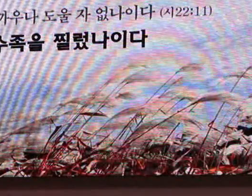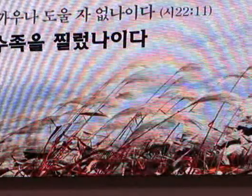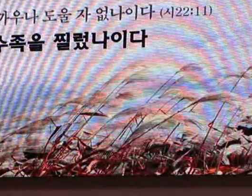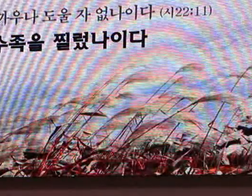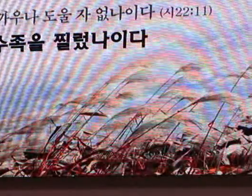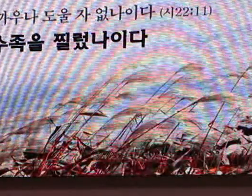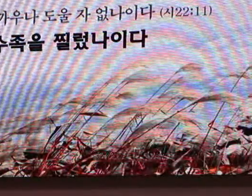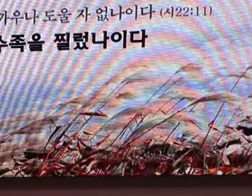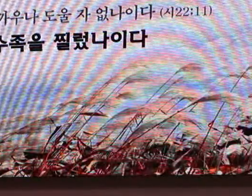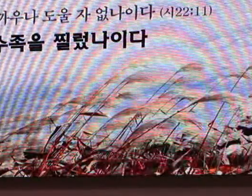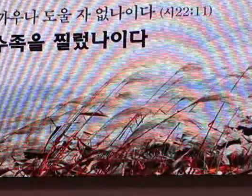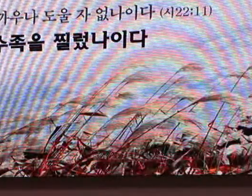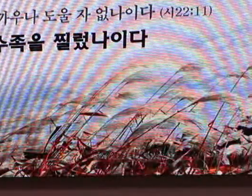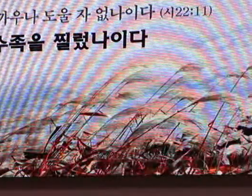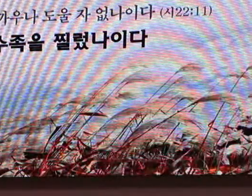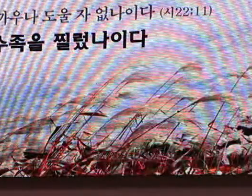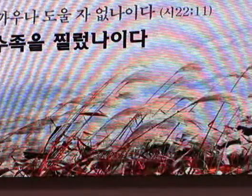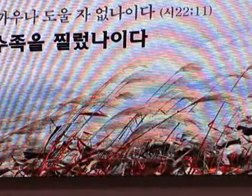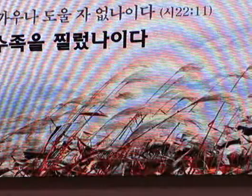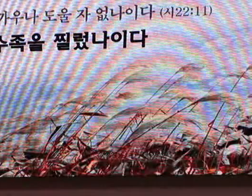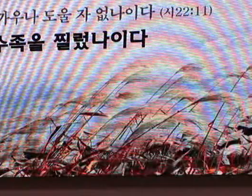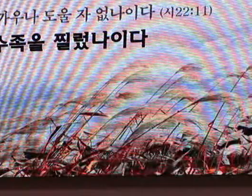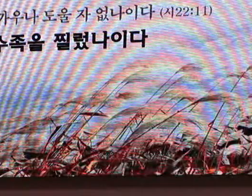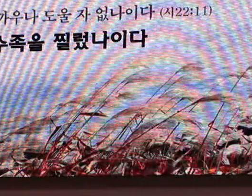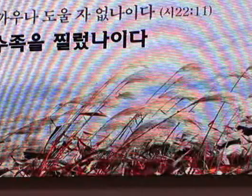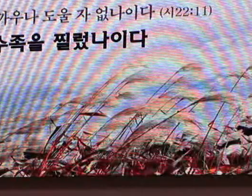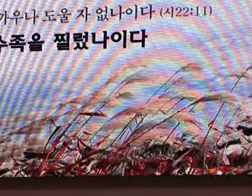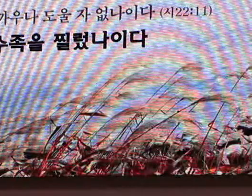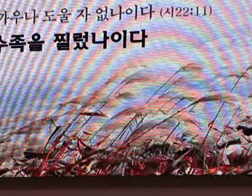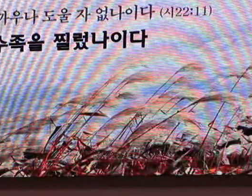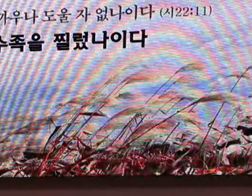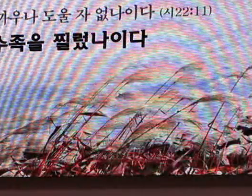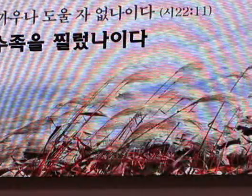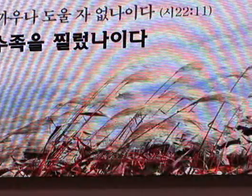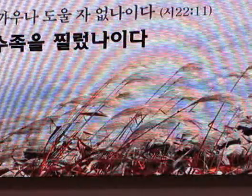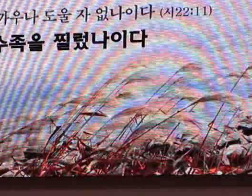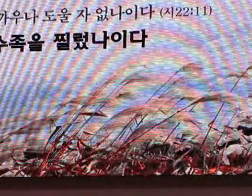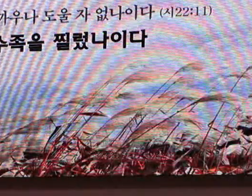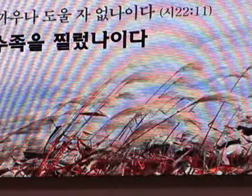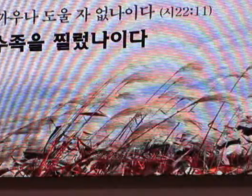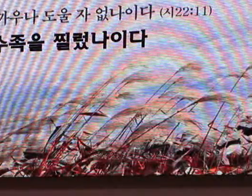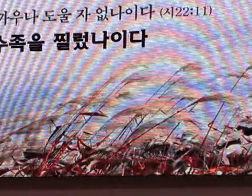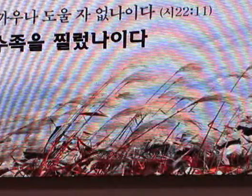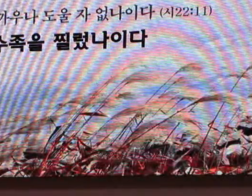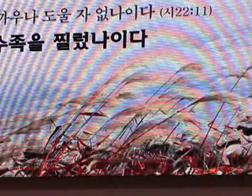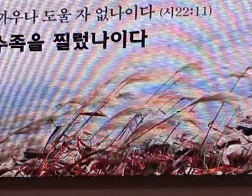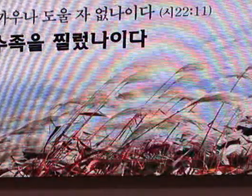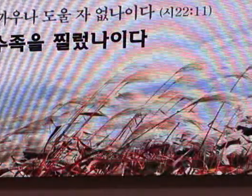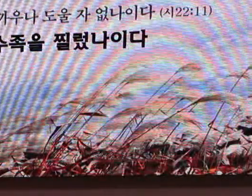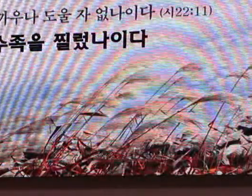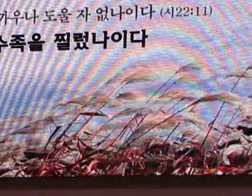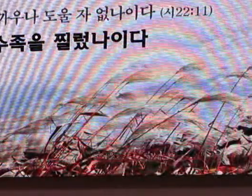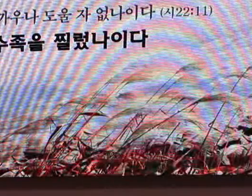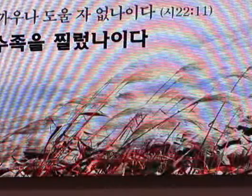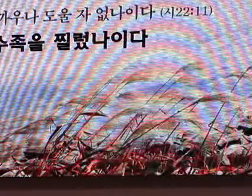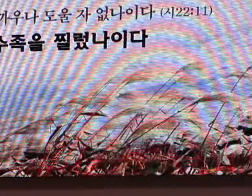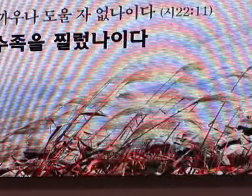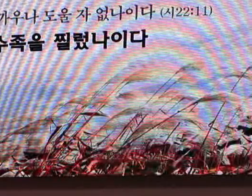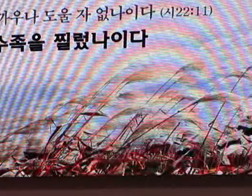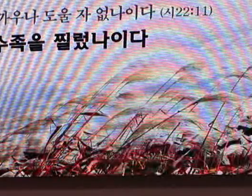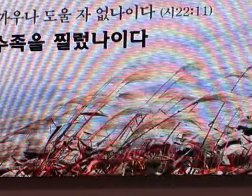주께 은혜로 수치를 당하지 아니하였나이다. 나를 멀리하지 마옵소서. 환난이 가까우나 도울 자